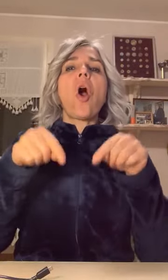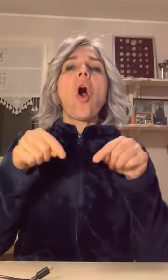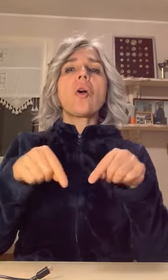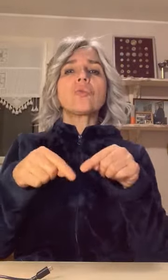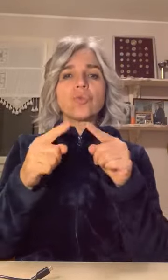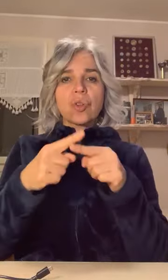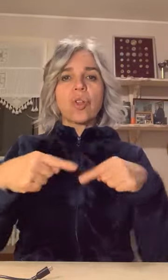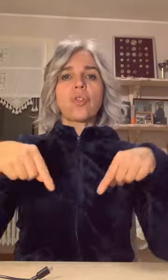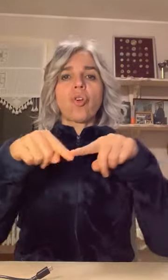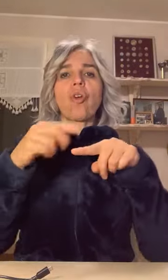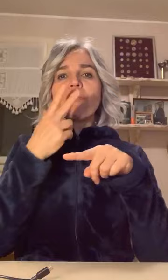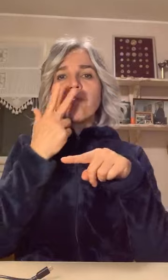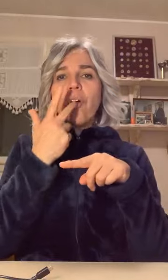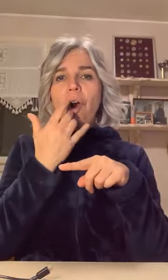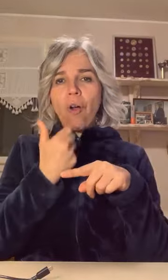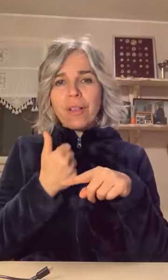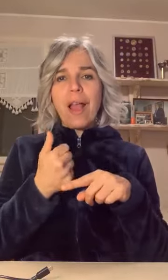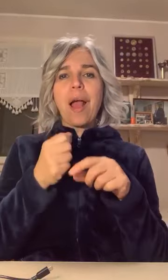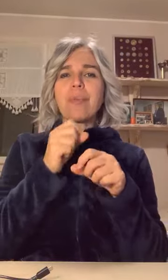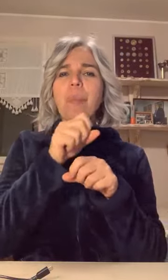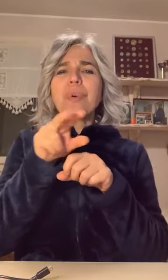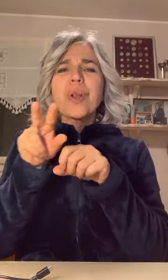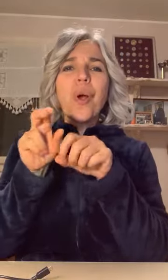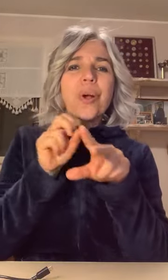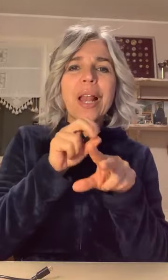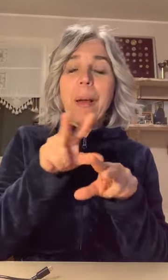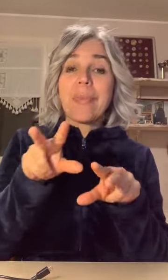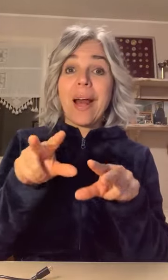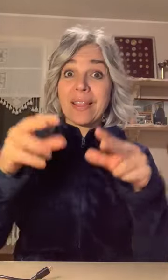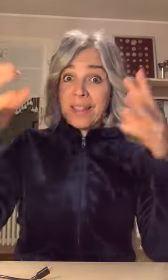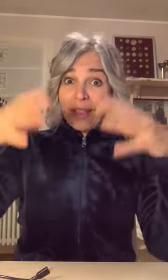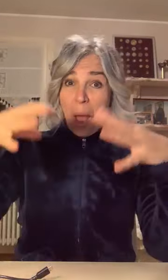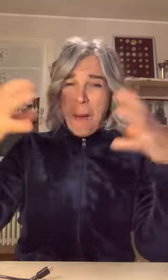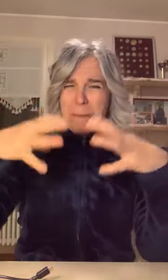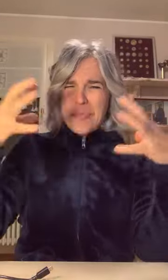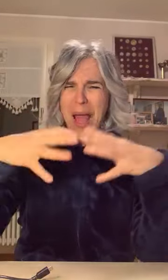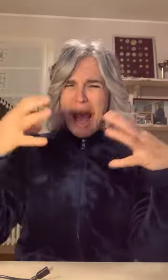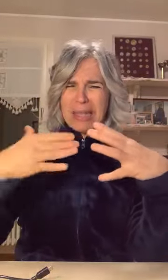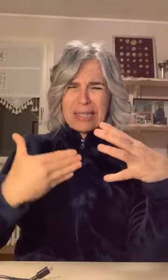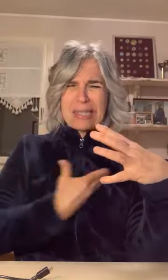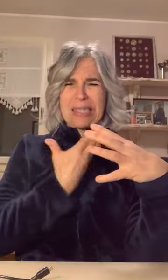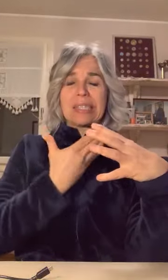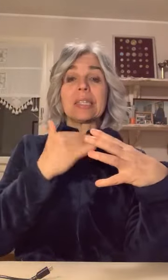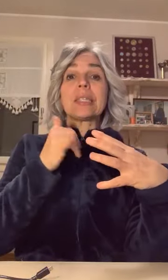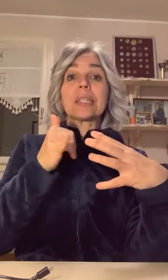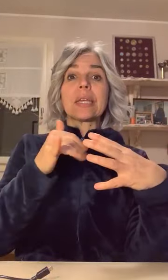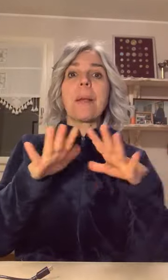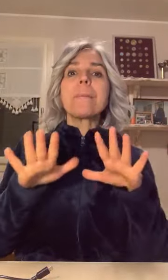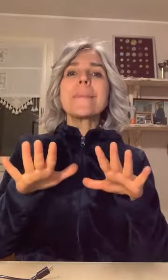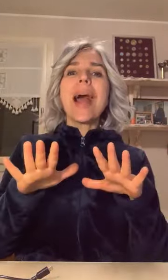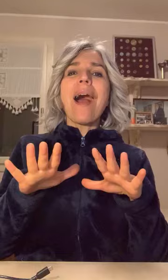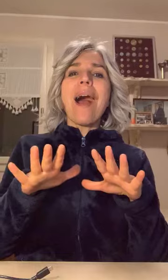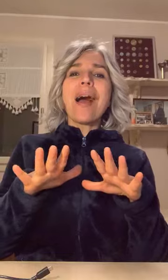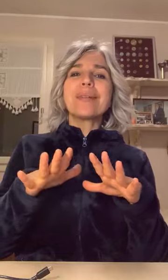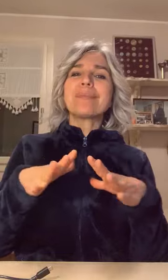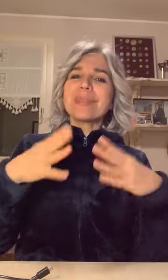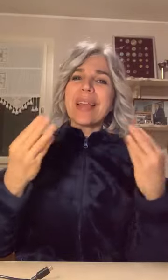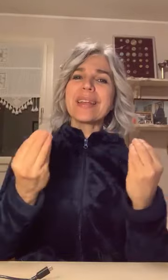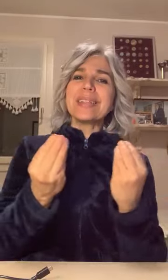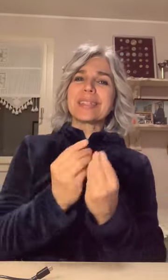che in questa tempesta noi ci innalzeremo sul mare con il Signore. Noi vogliamo proclamare che